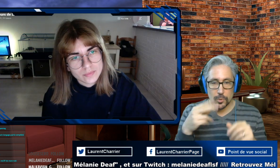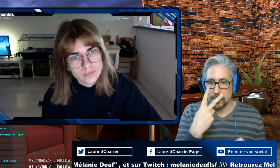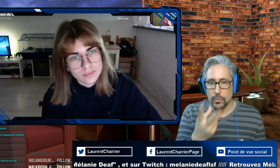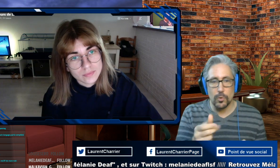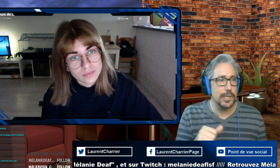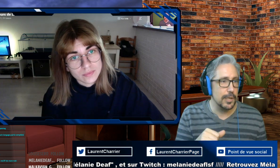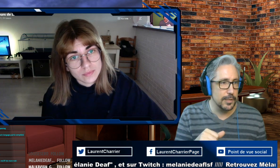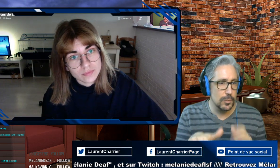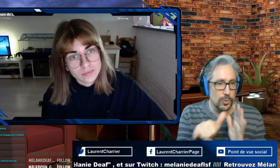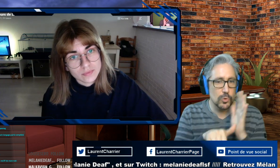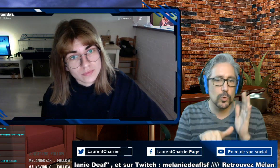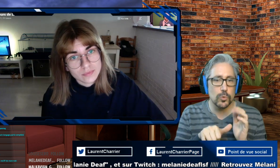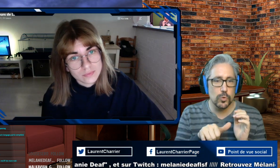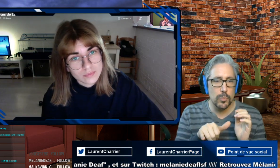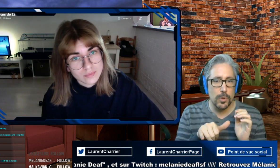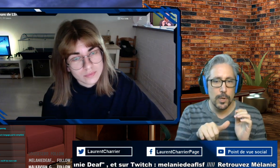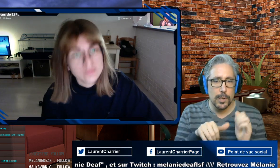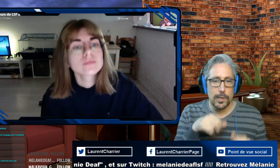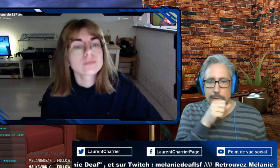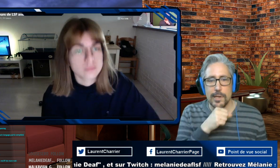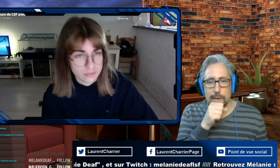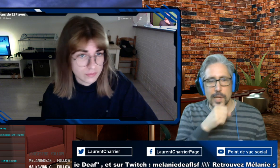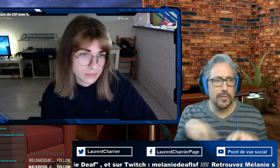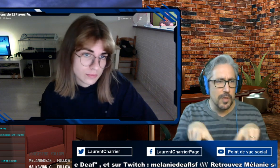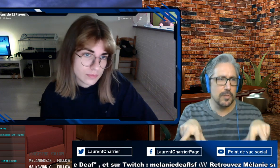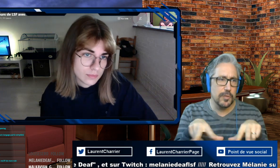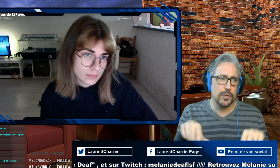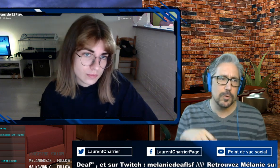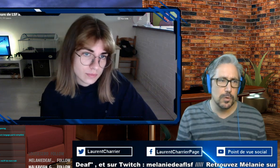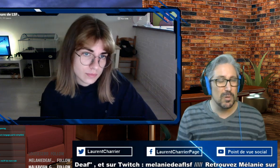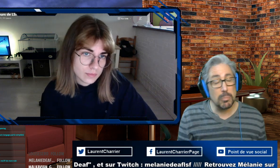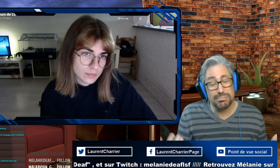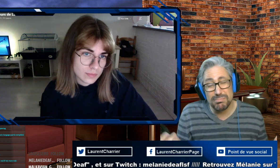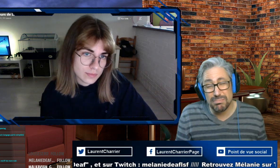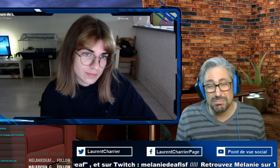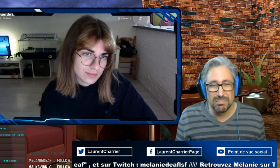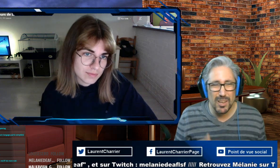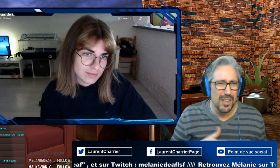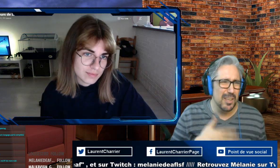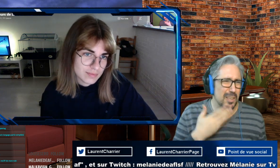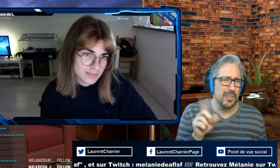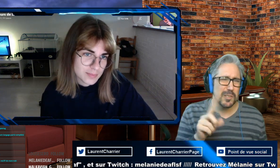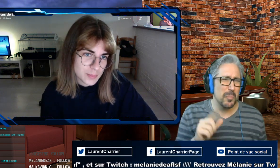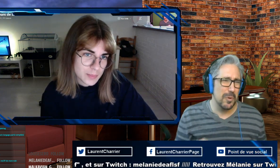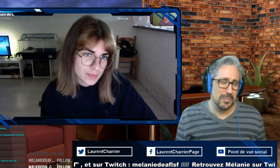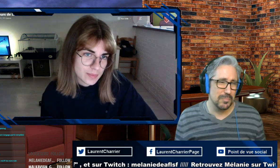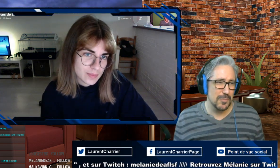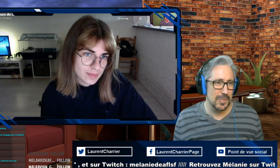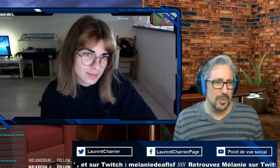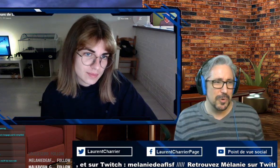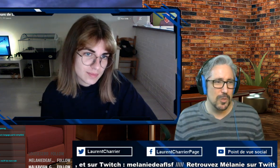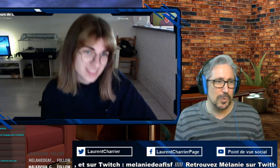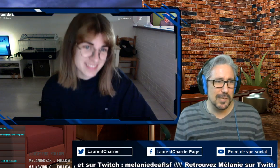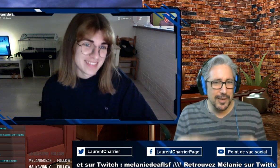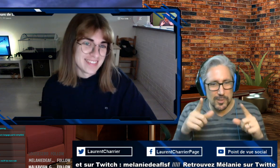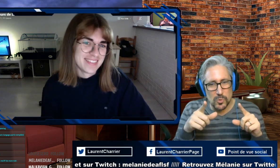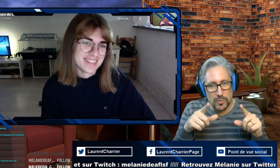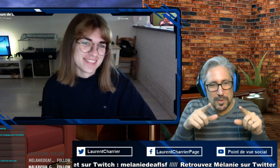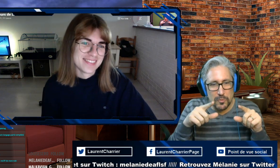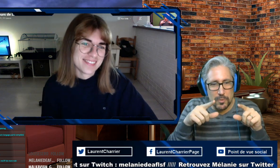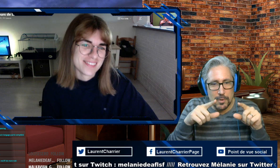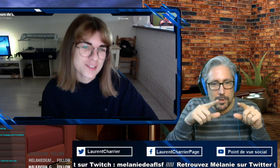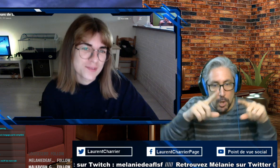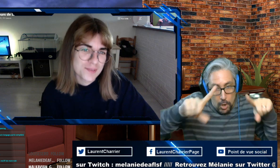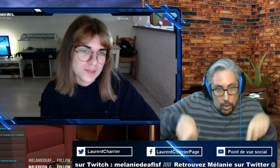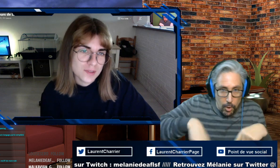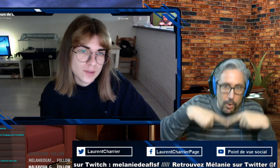les gens qui vont regarder sur YouTube, les vieilles vidéos, ils aiment pas. Ils aiment pas. Donc c'est vrai que souvent